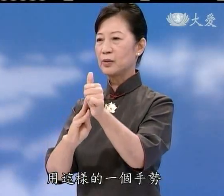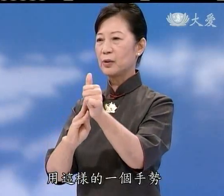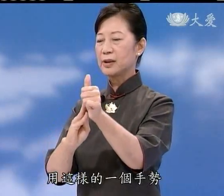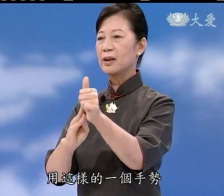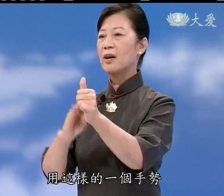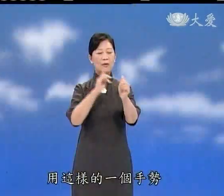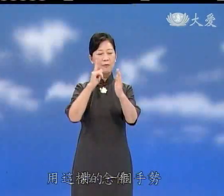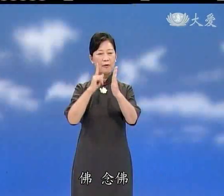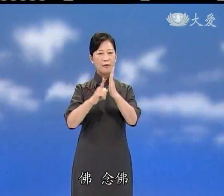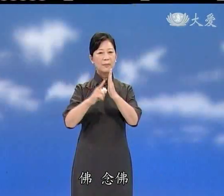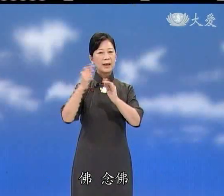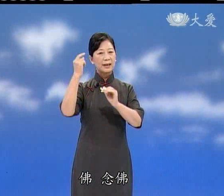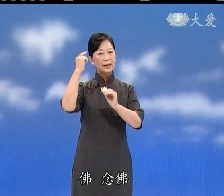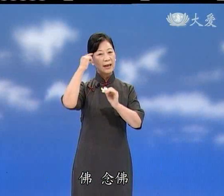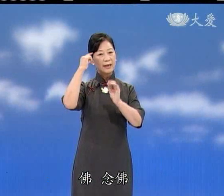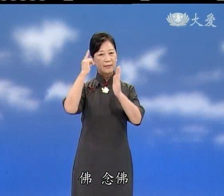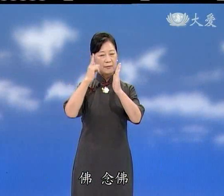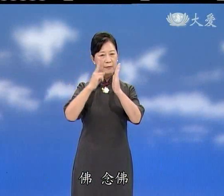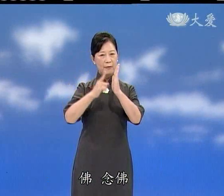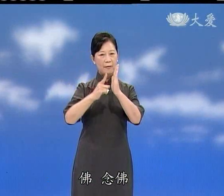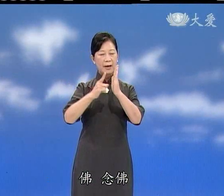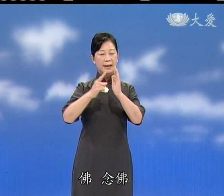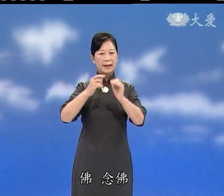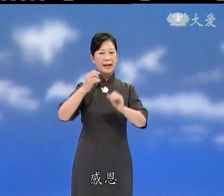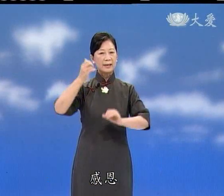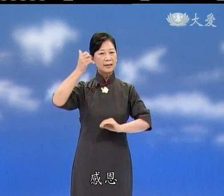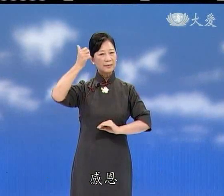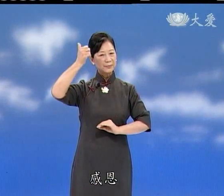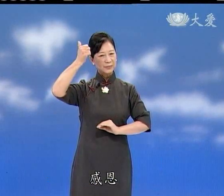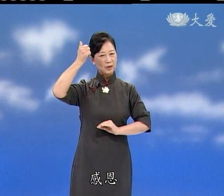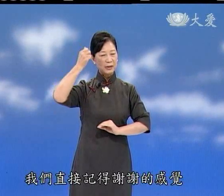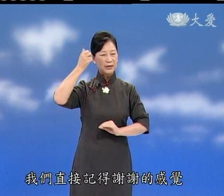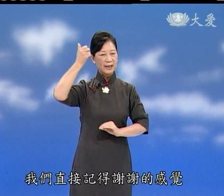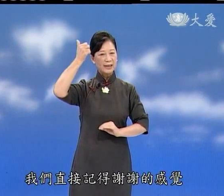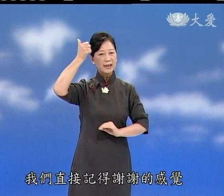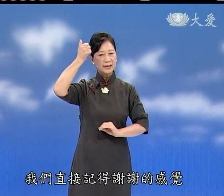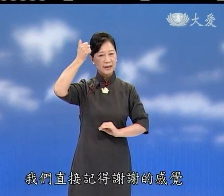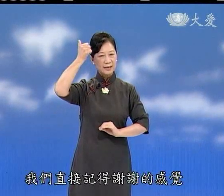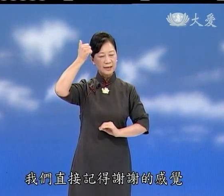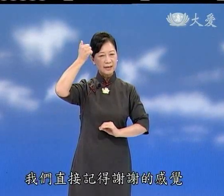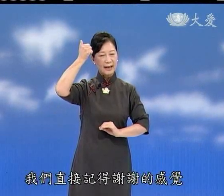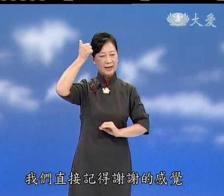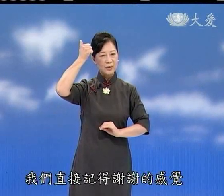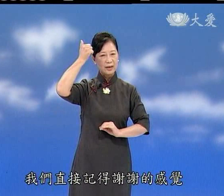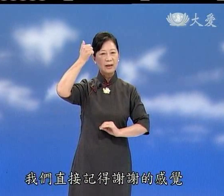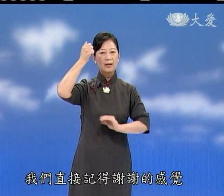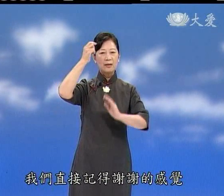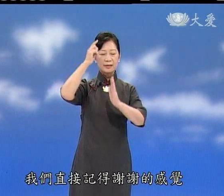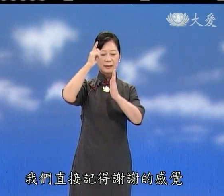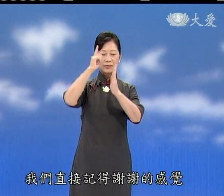手势，佛念佛感恩，我们直接记得谢谢的感觉。最